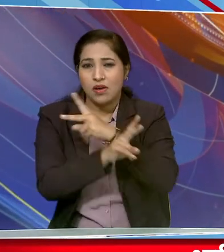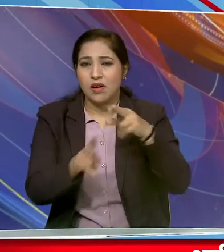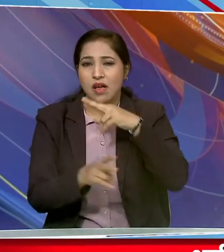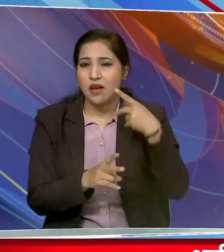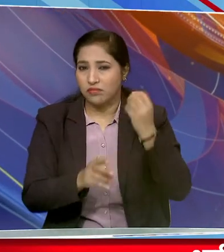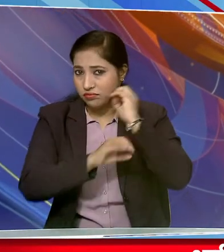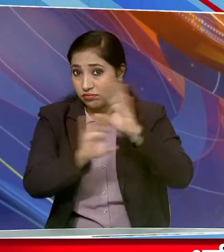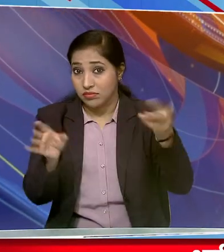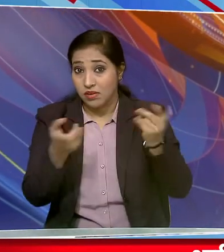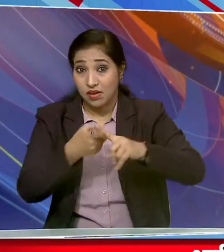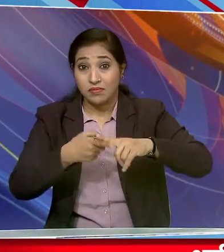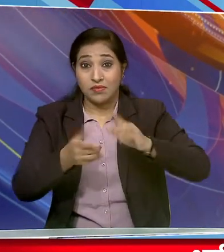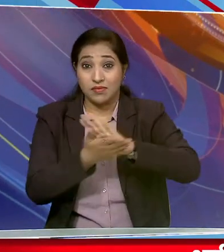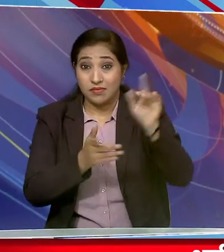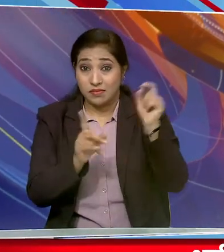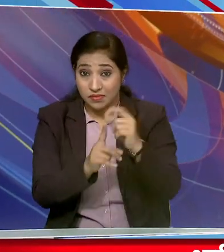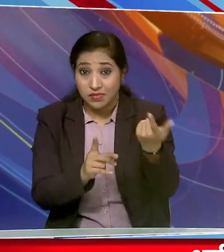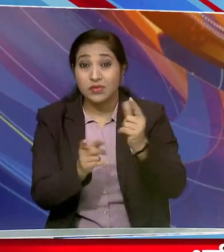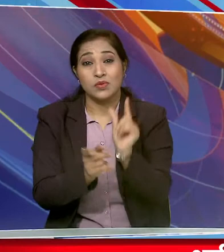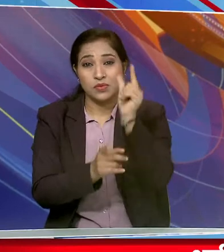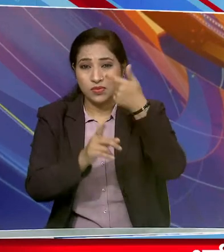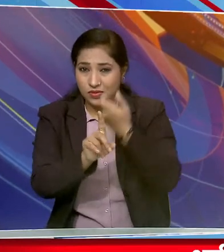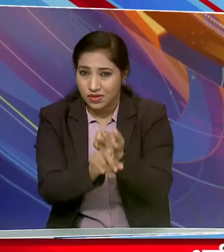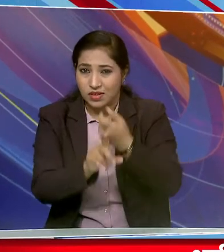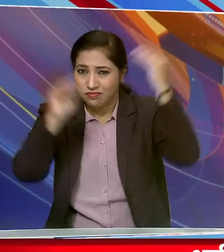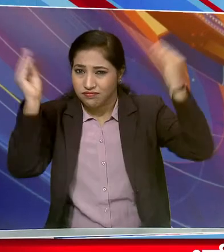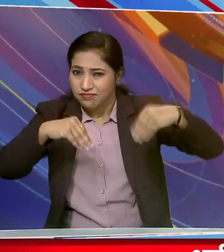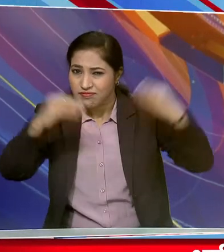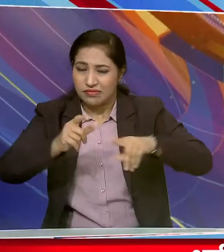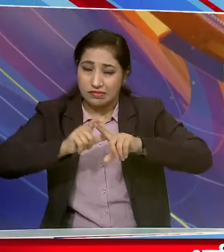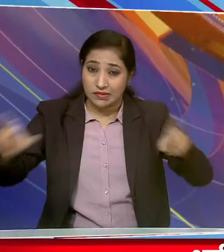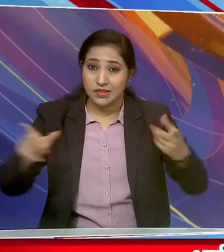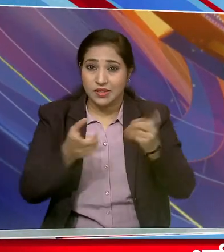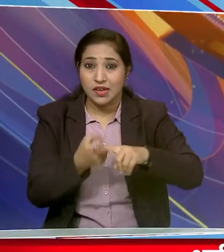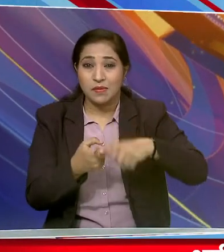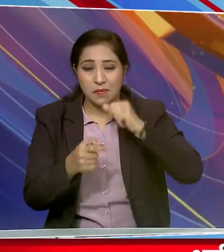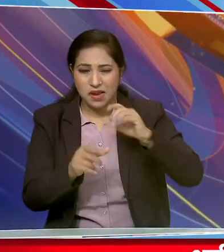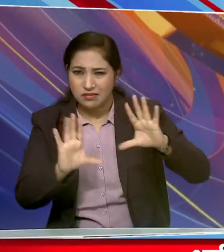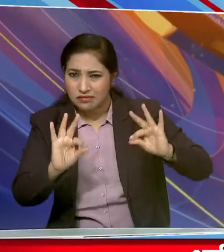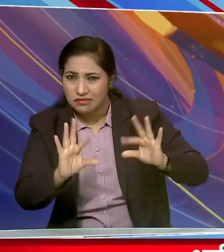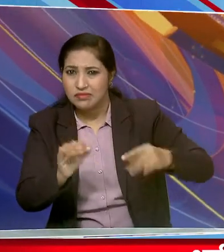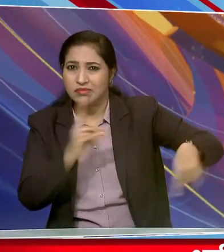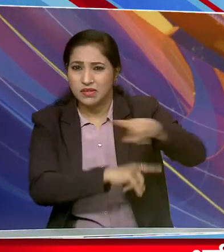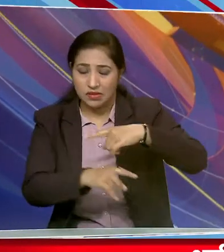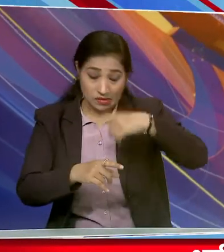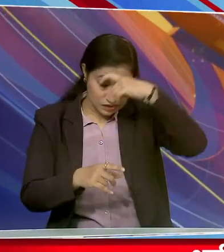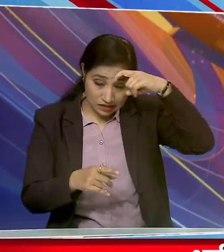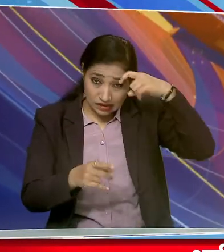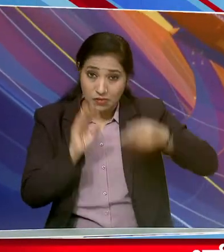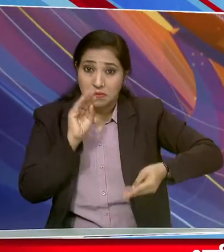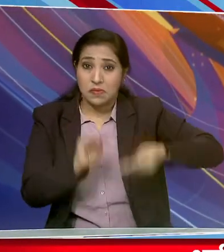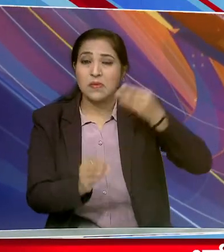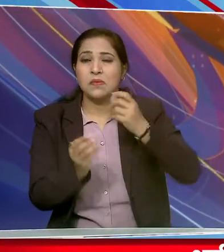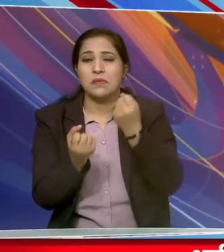उत्तराखंड में भारी बारिश से आफत। देश के कई इलाकों में बारिश के बाद नमी के कारण उमस में इजाफा।